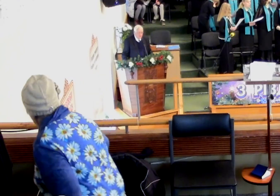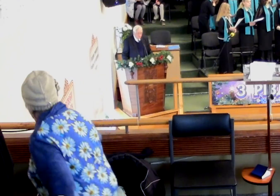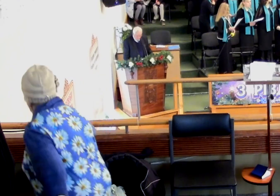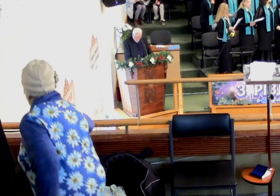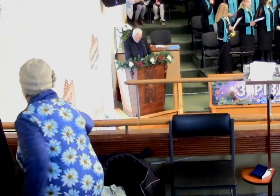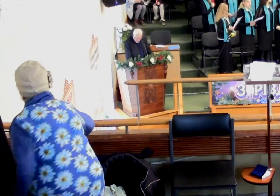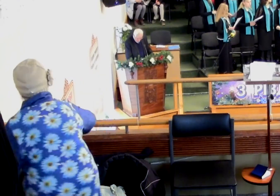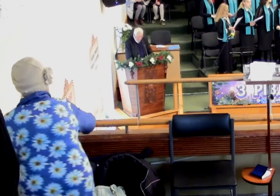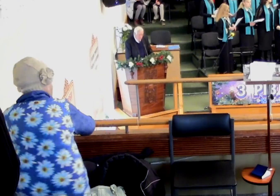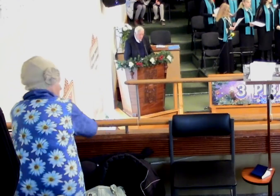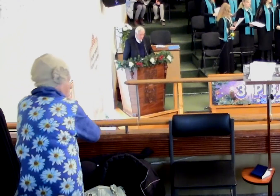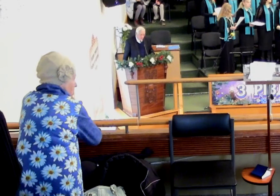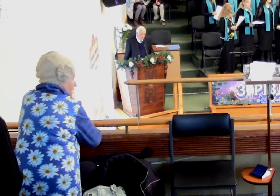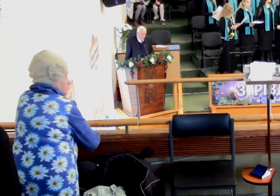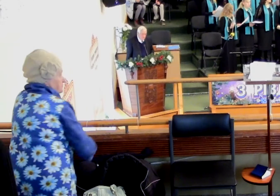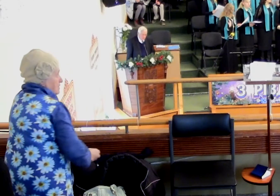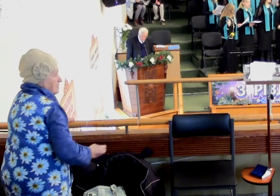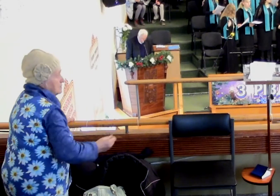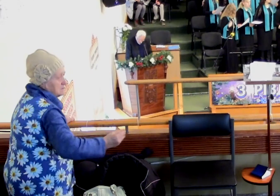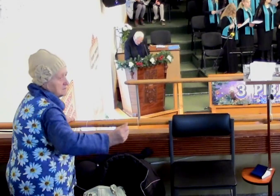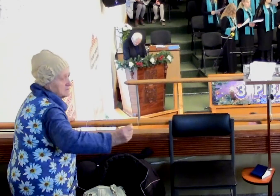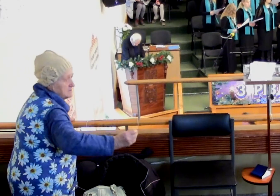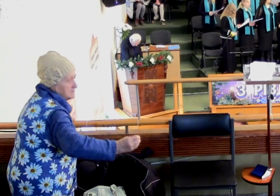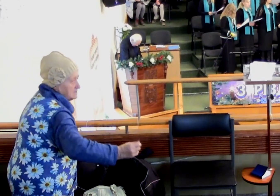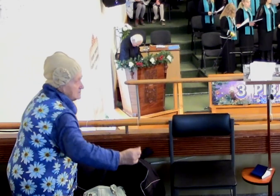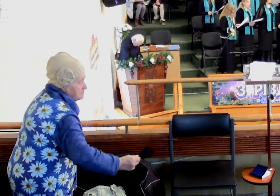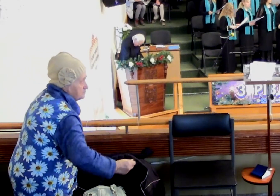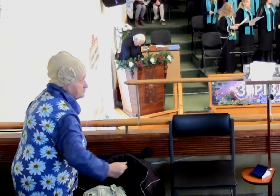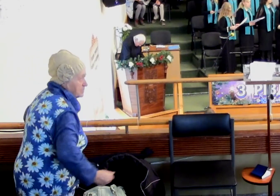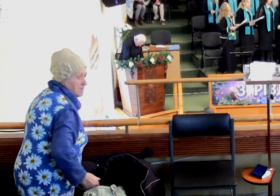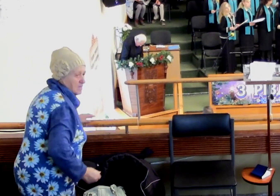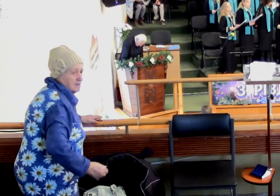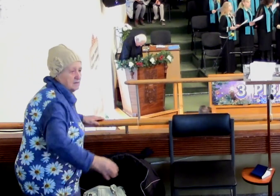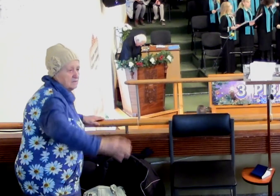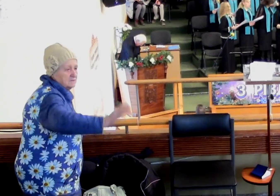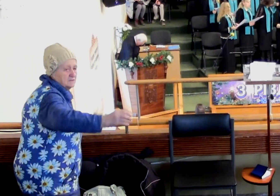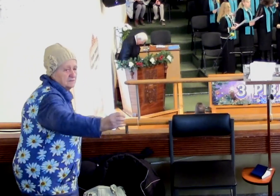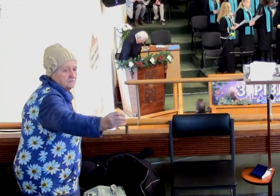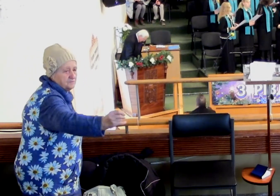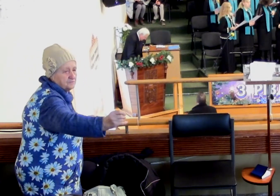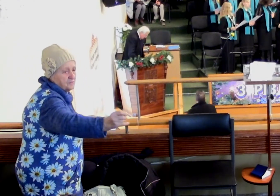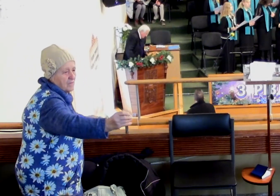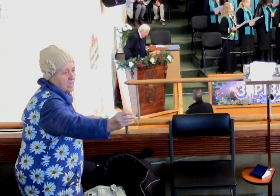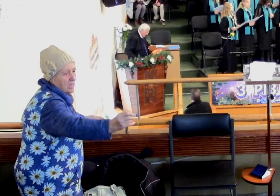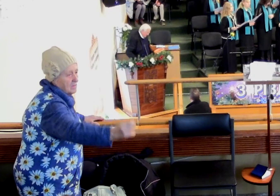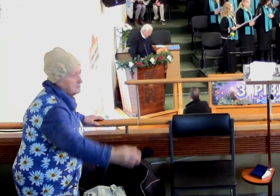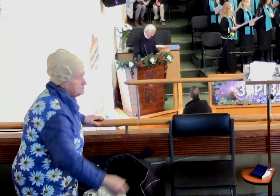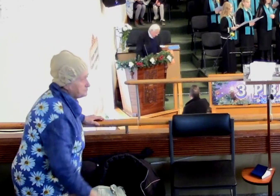делает, и мы с вами поучаствуем. Yeah.